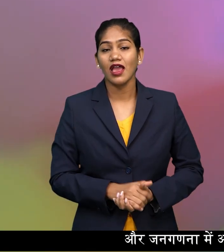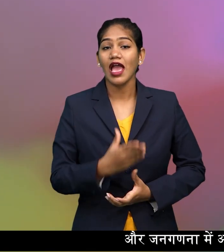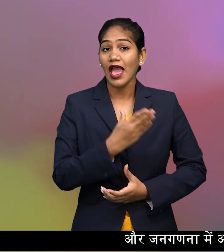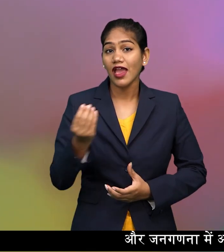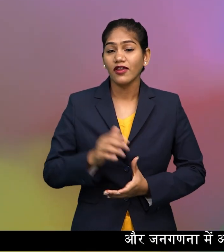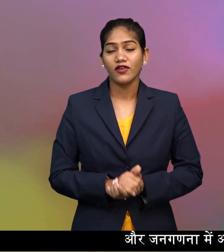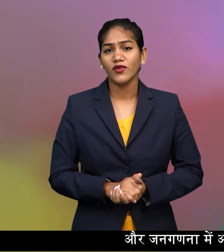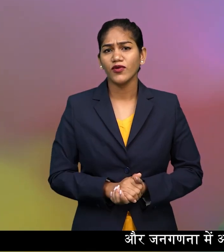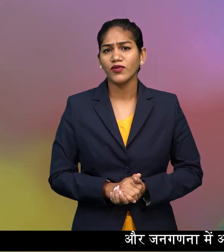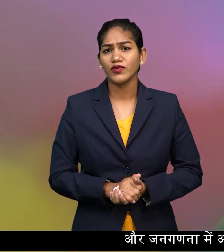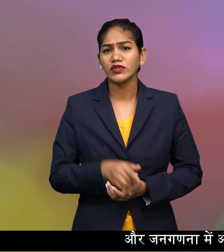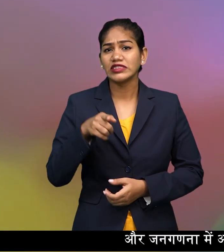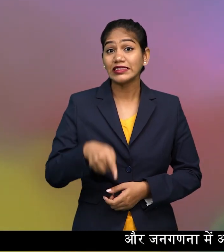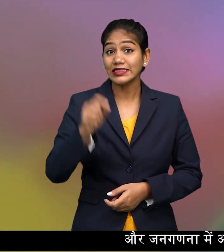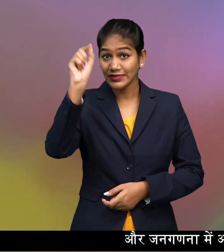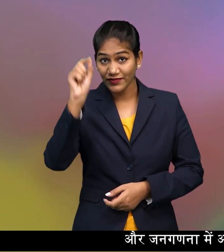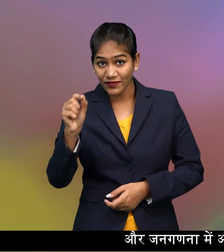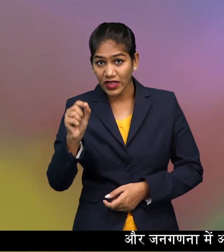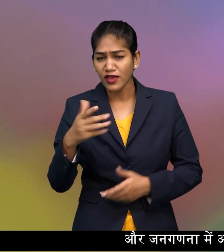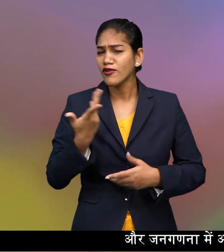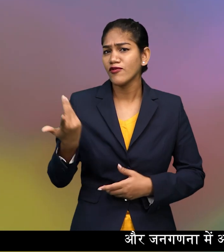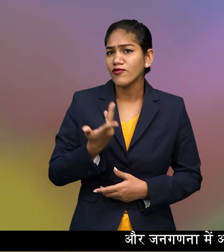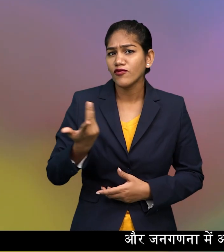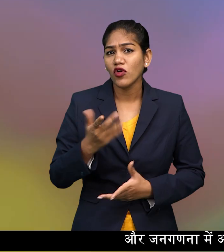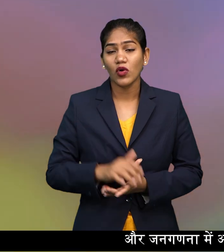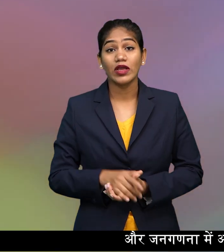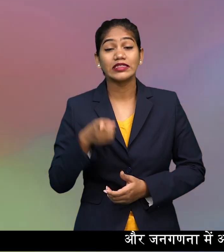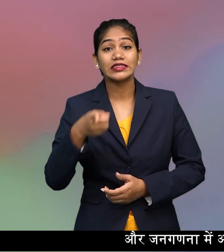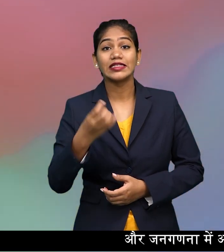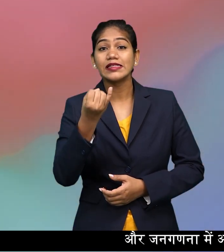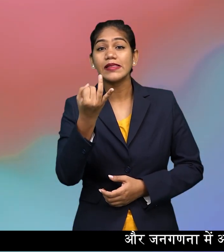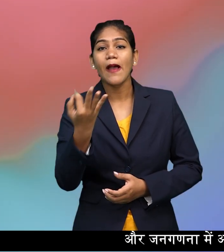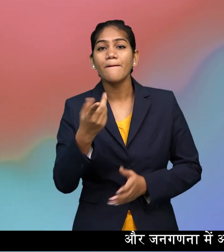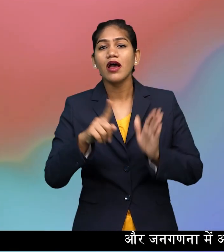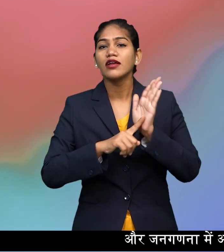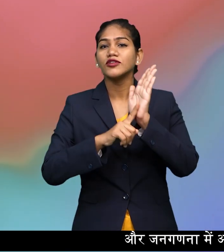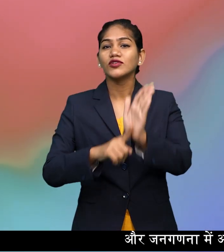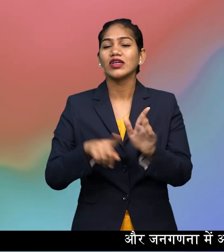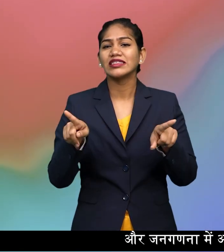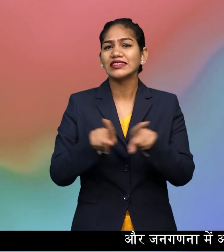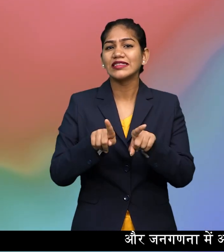और जनगणना में आयु संरचना, लिंग अनुपात, साक्षरता